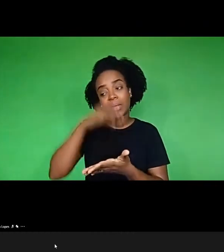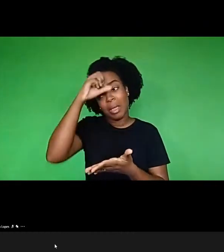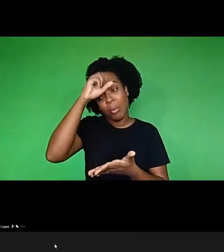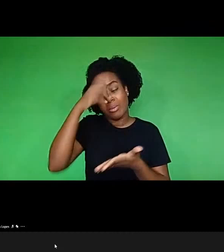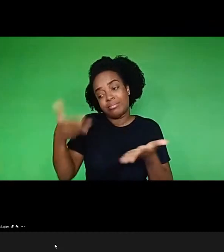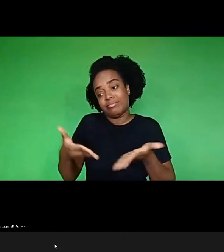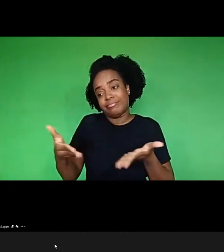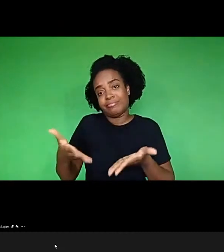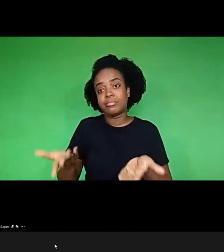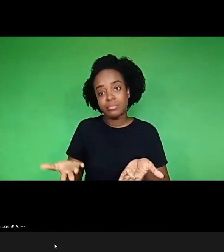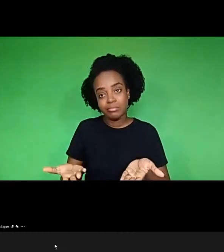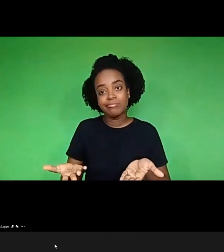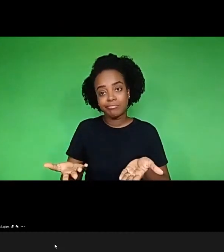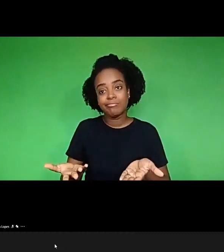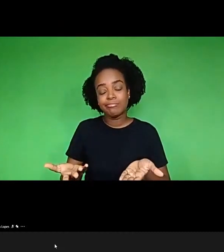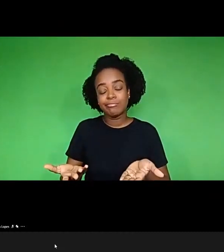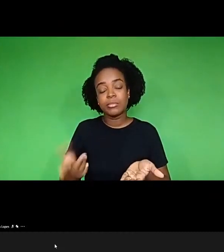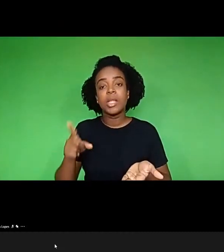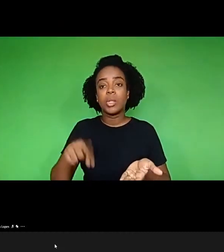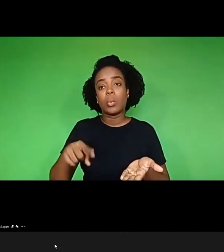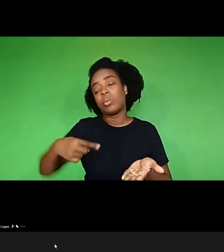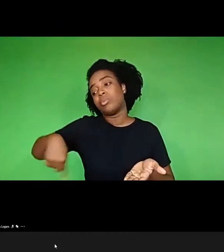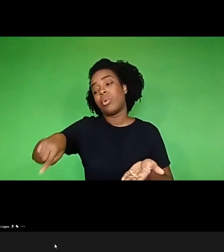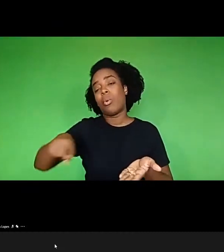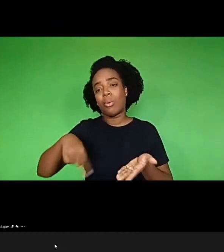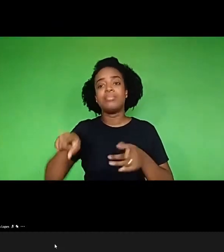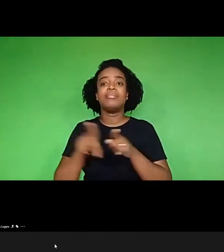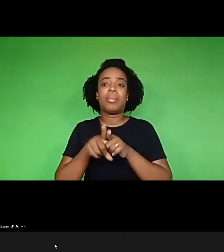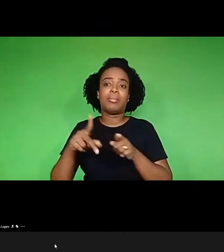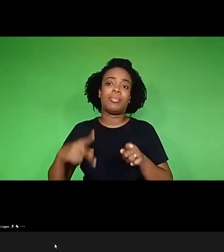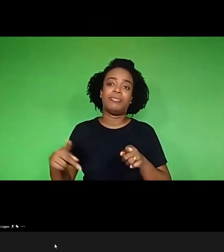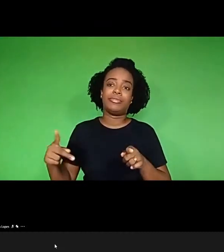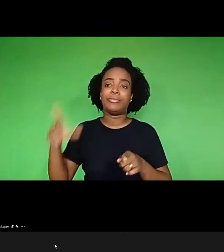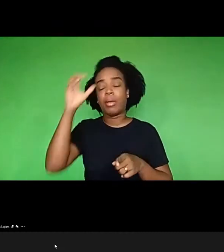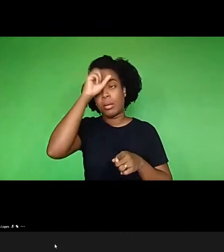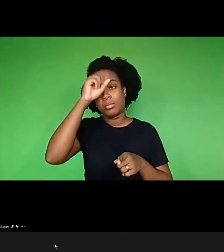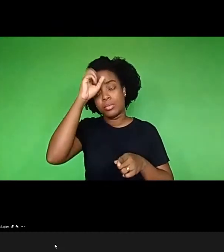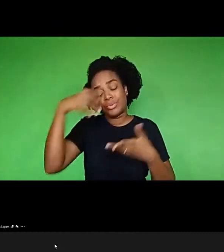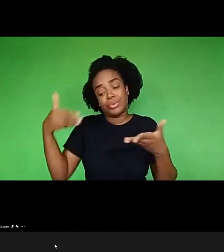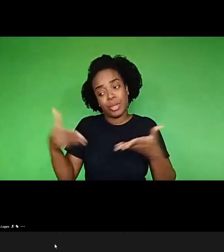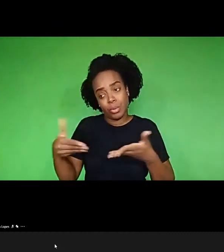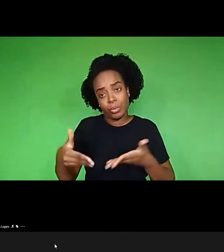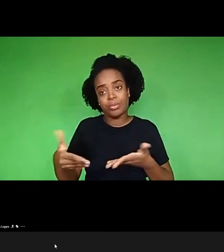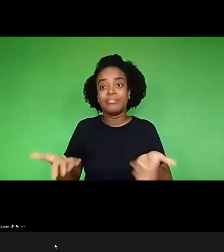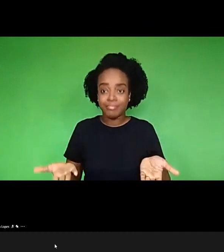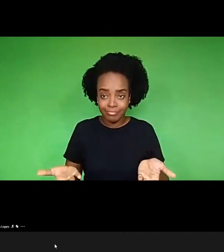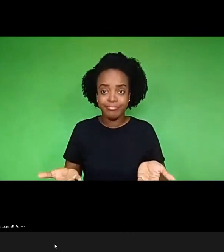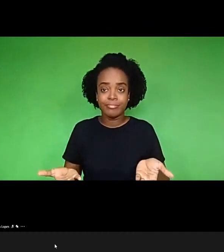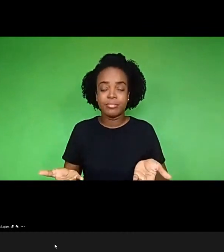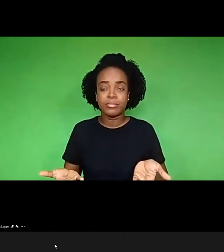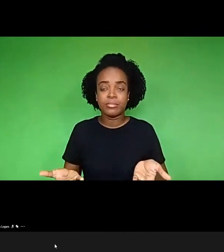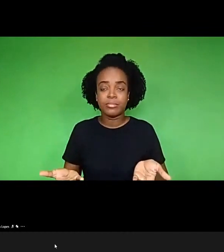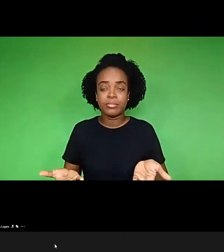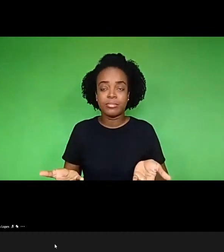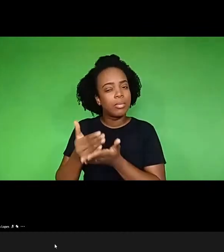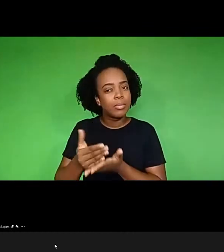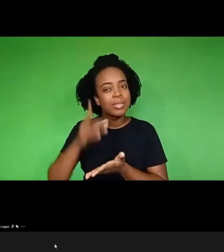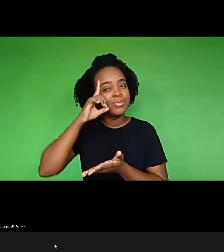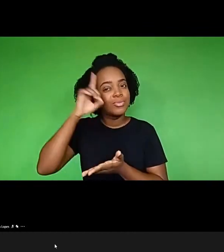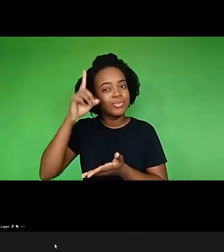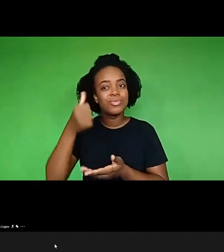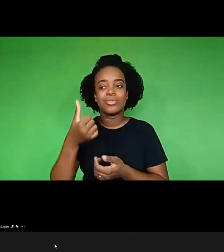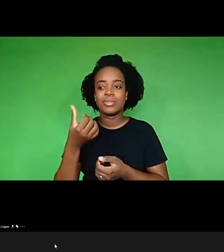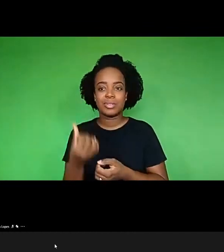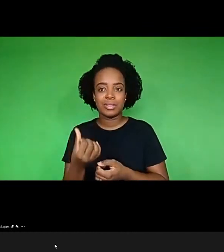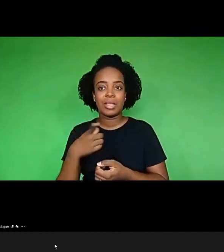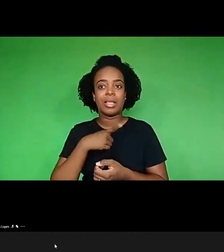um aprendizado também para os professores, né? Então, quando começar no dia 16, vai funcionar em 2 ciclos, e